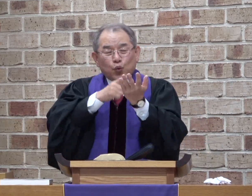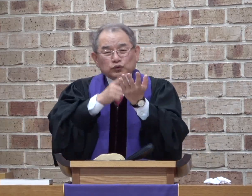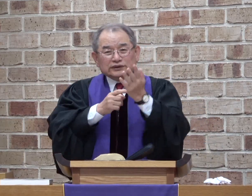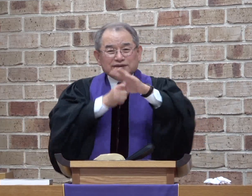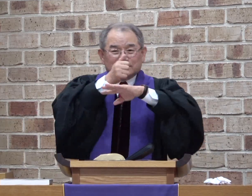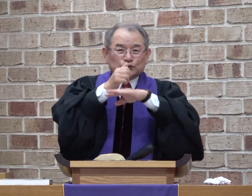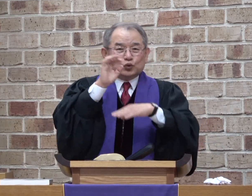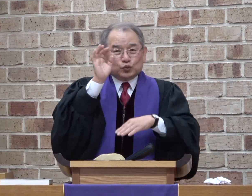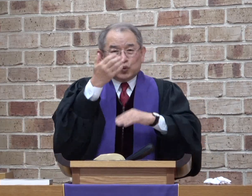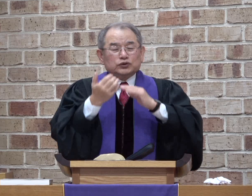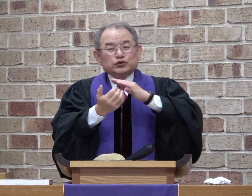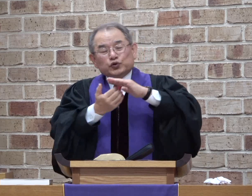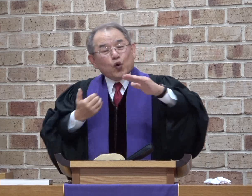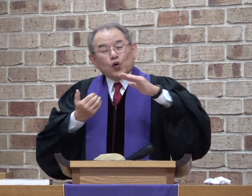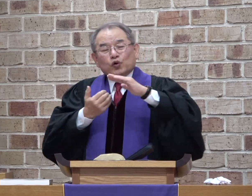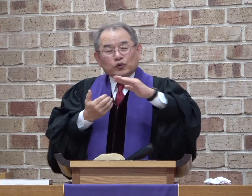애굽의 총리가 되기 전에